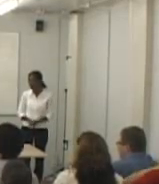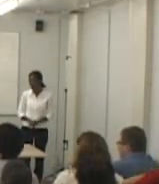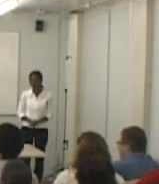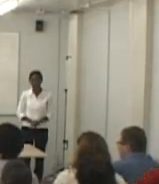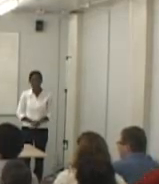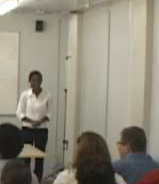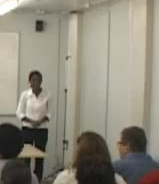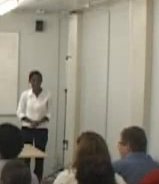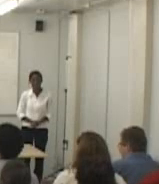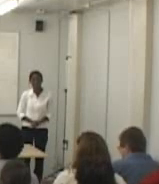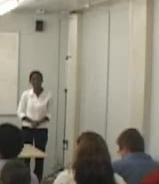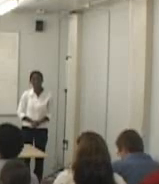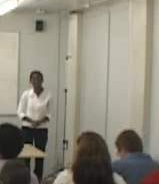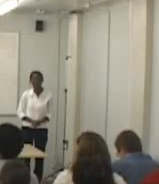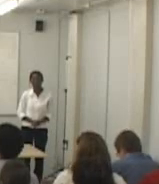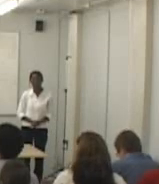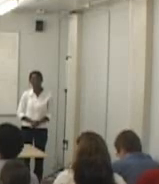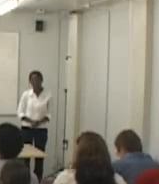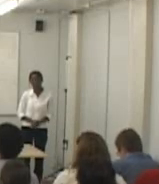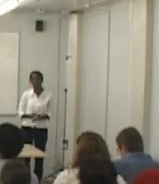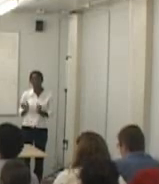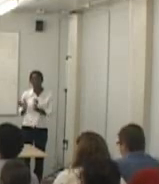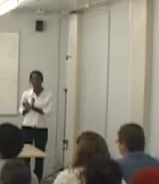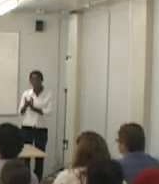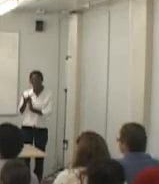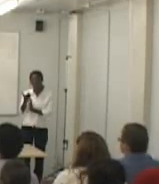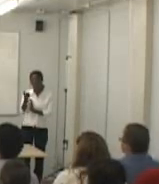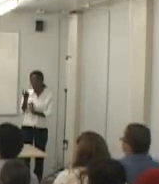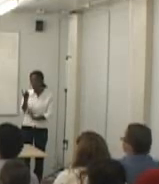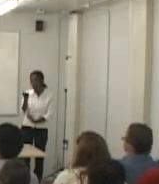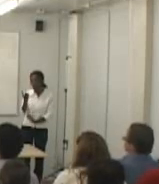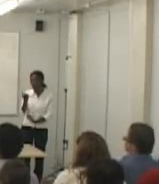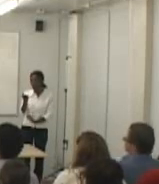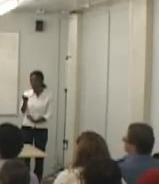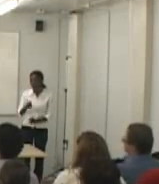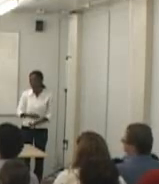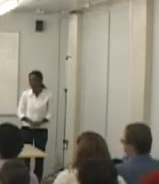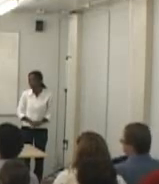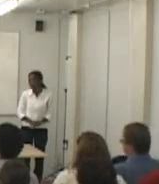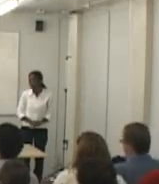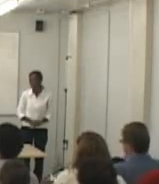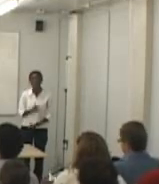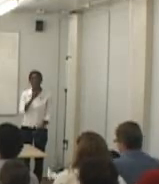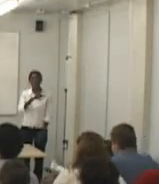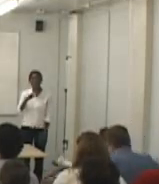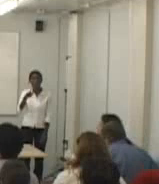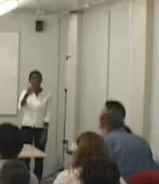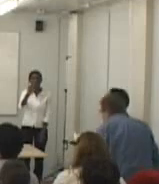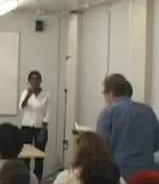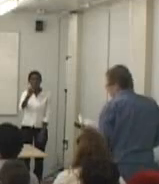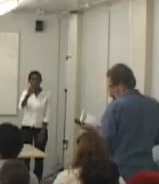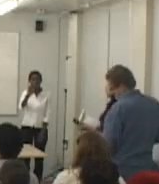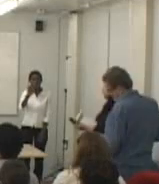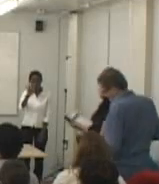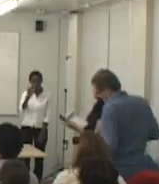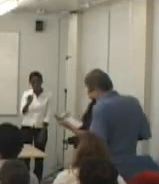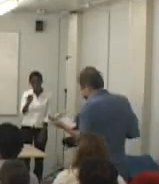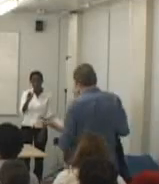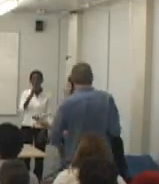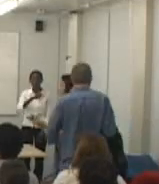aqui a chapa 20 Professor Roberto e professora